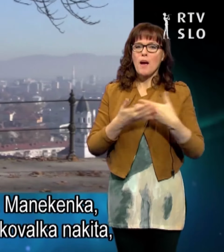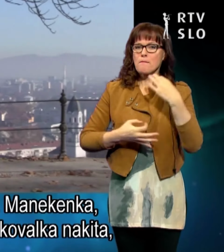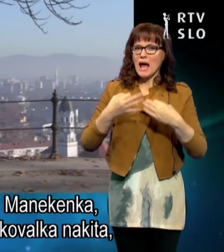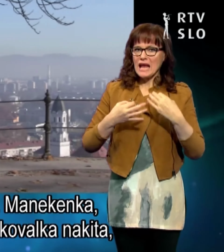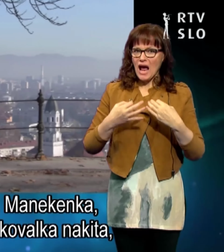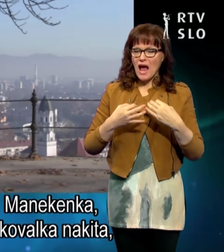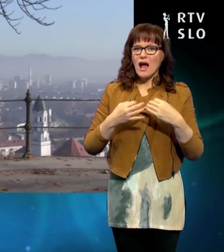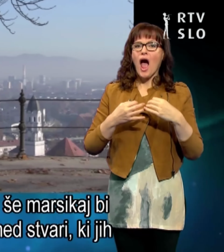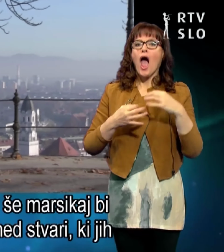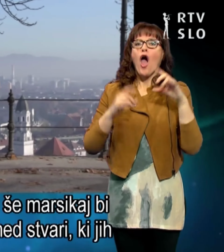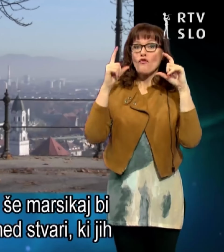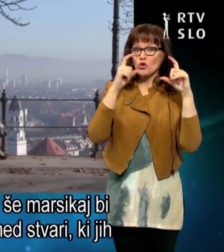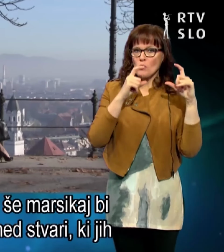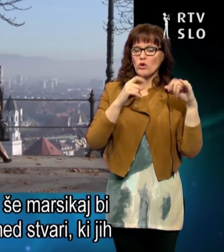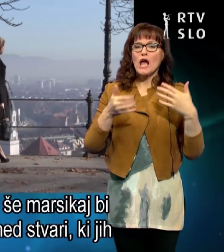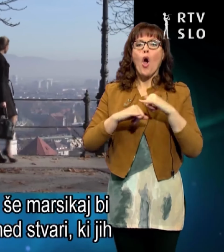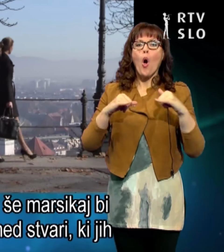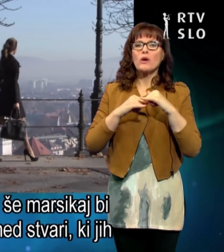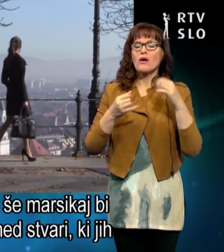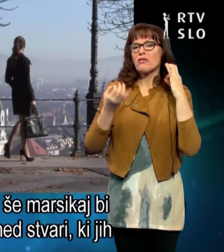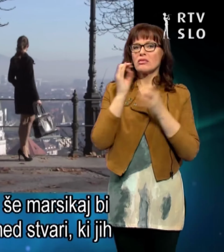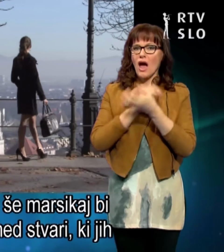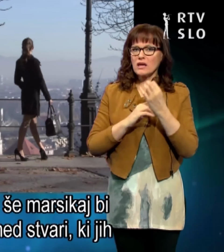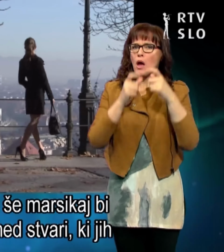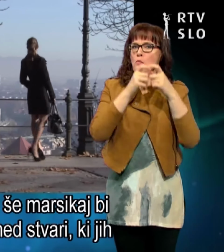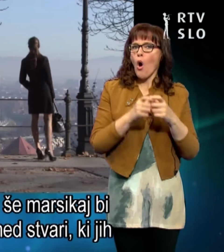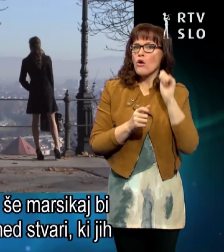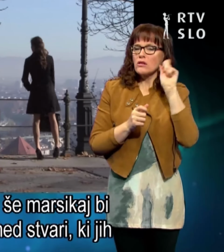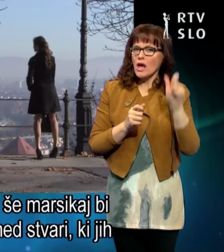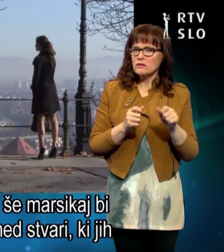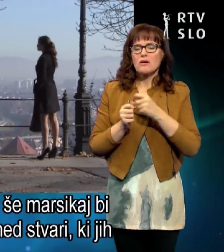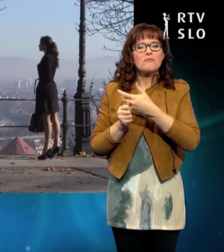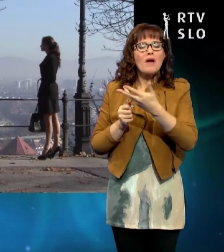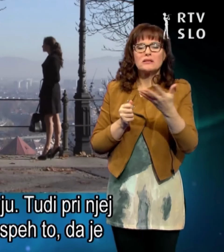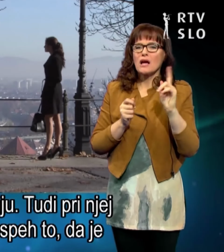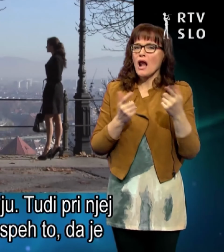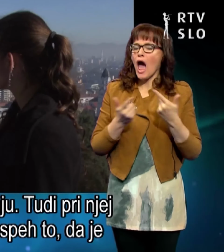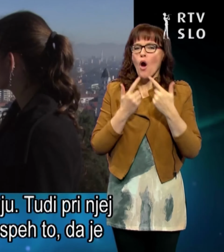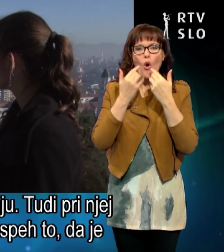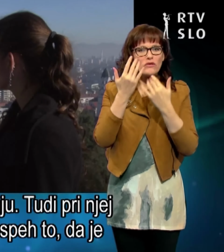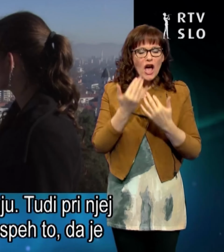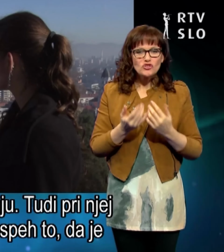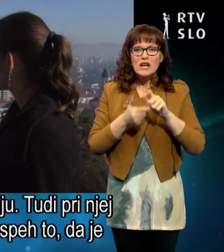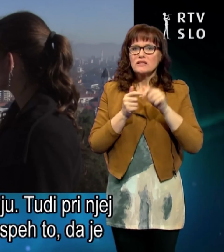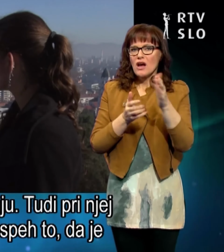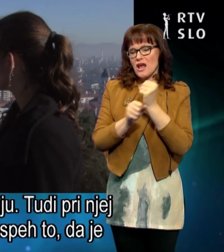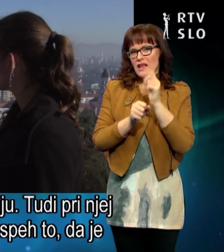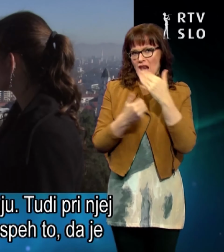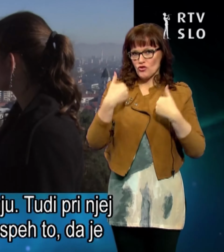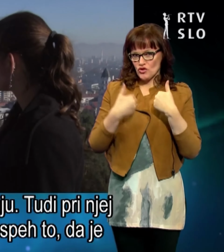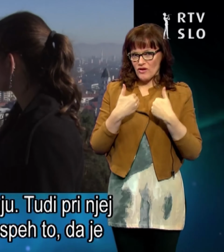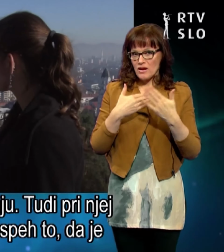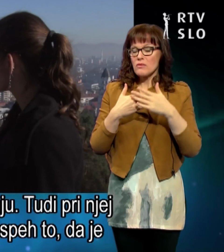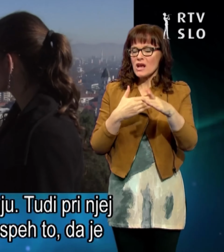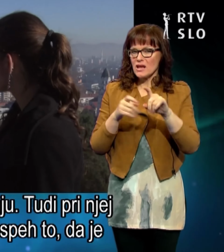oblikovalka nakita, podjetnica in še marsikaj bi lahko našteli med stvari, ki jih počne v življenju. Tudi pri njej